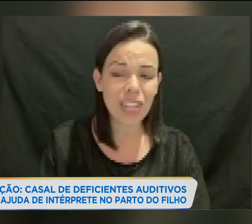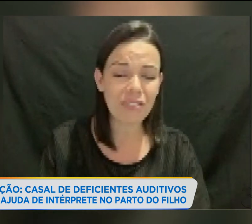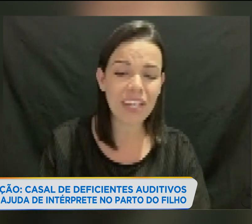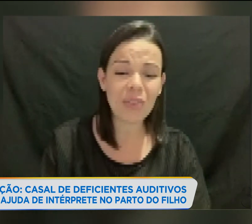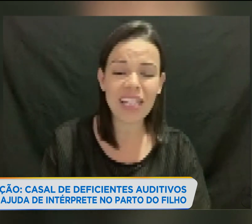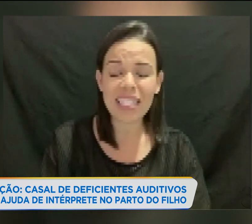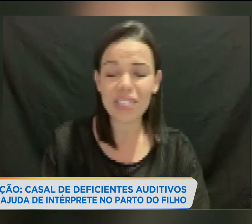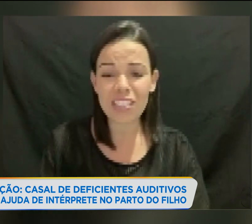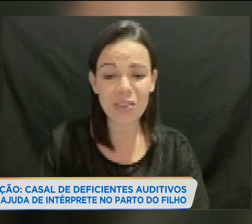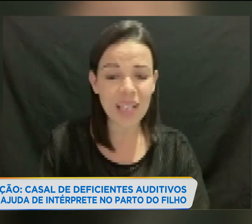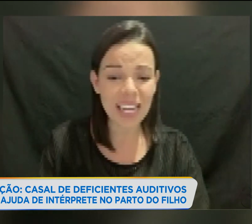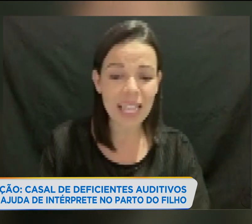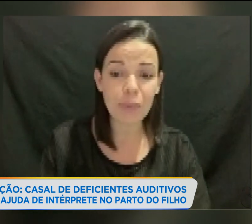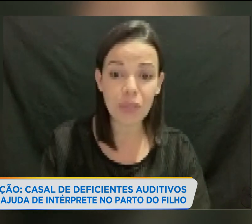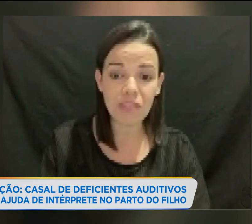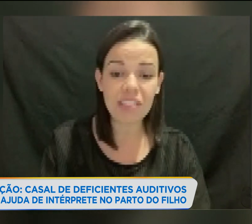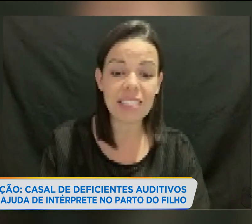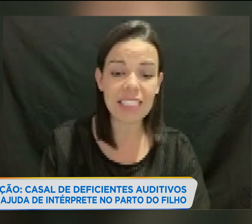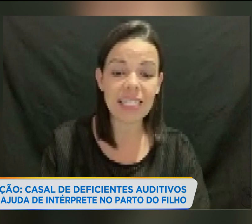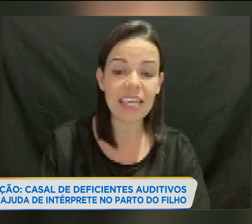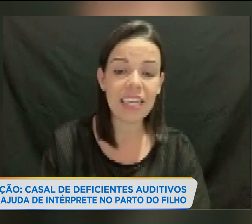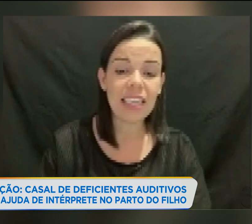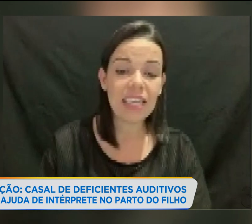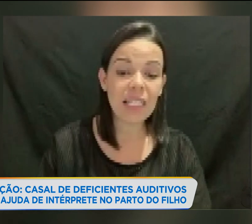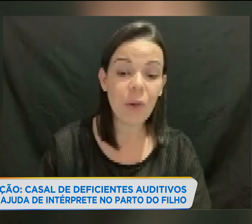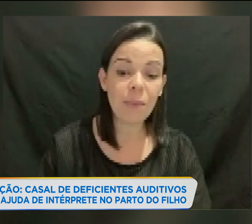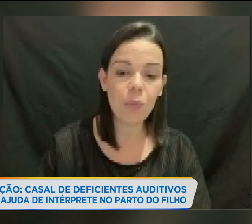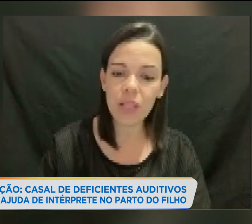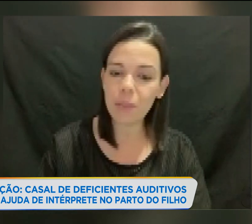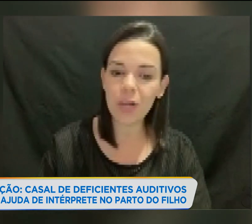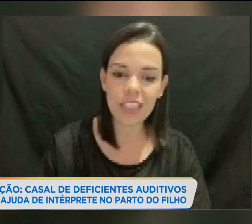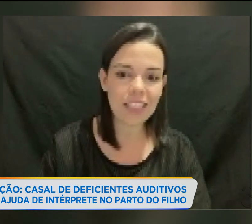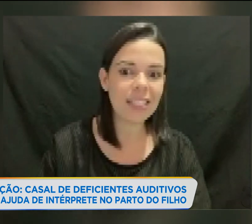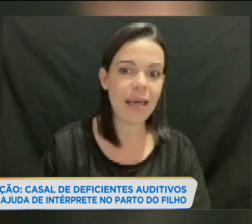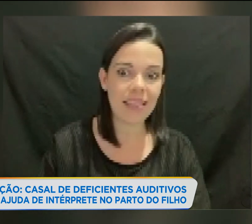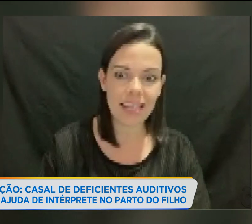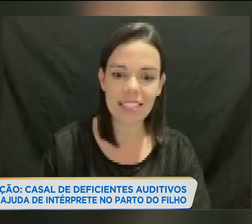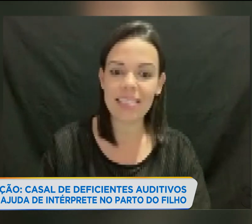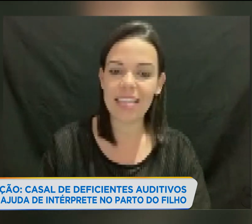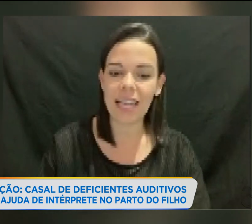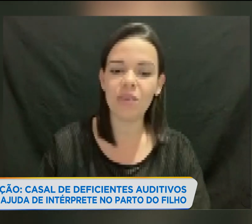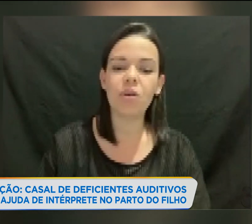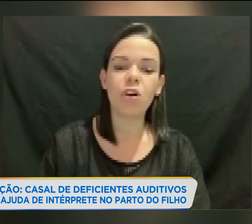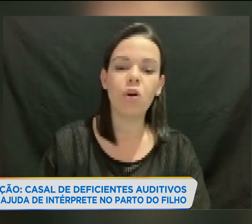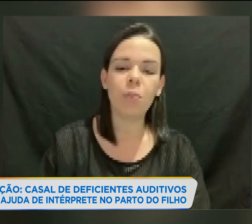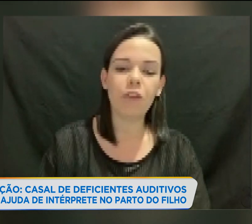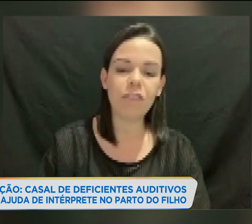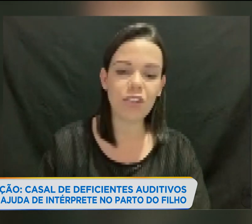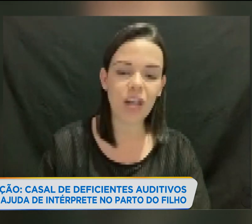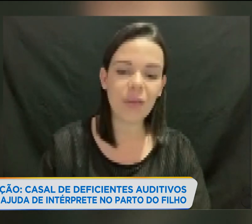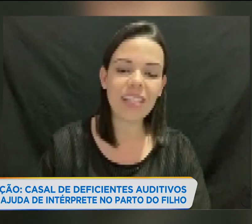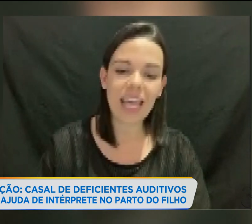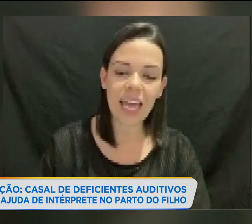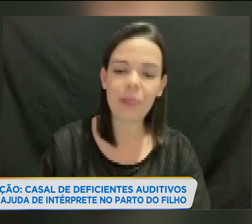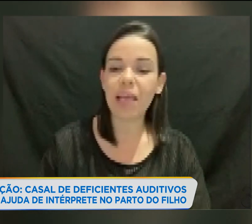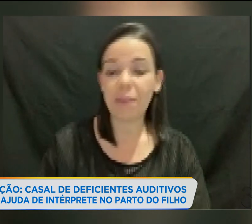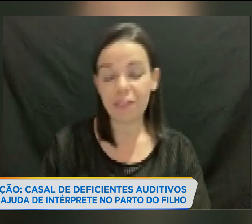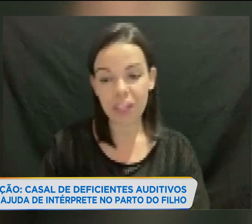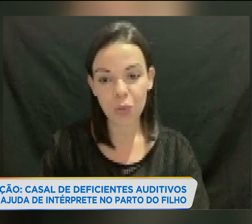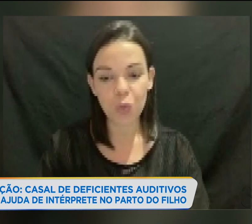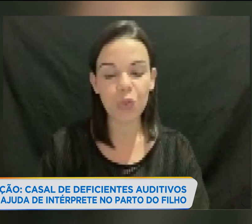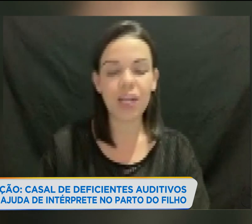vai escrevendo, a letra às vezes não é clara, é muito difícil de entender, então é muito importante e é necessário o profissional